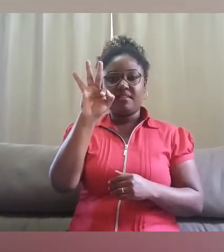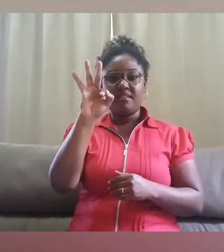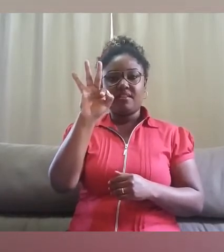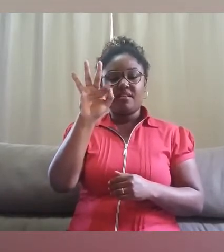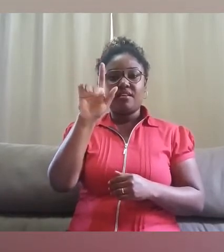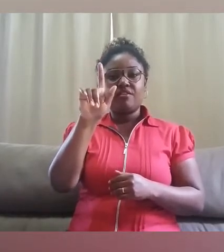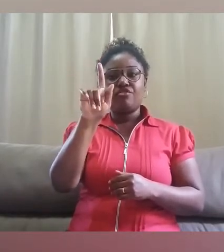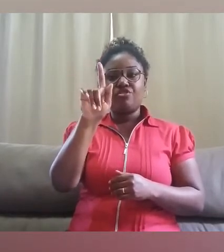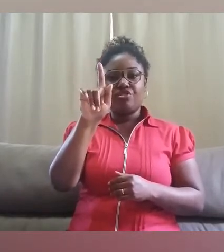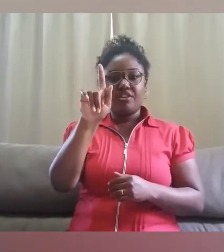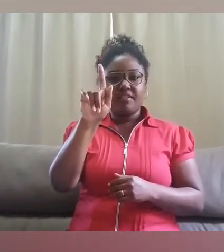G